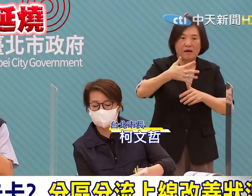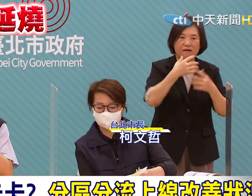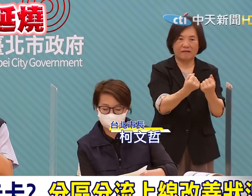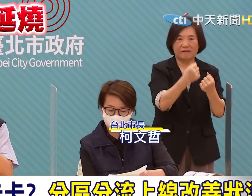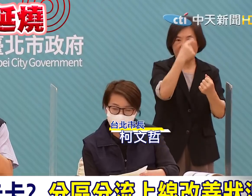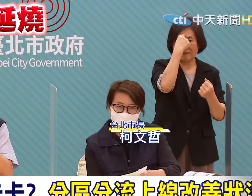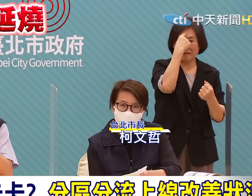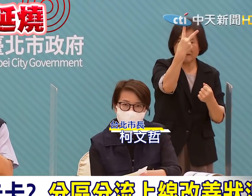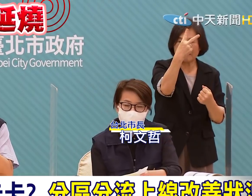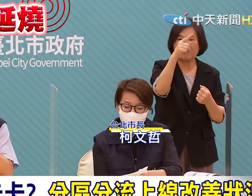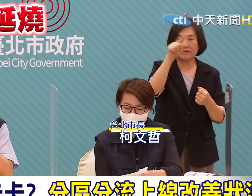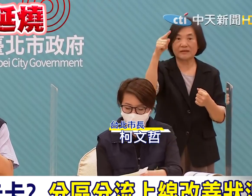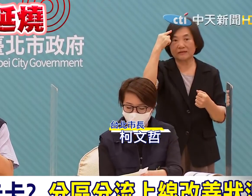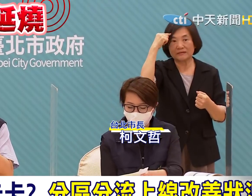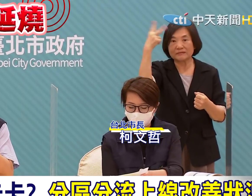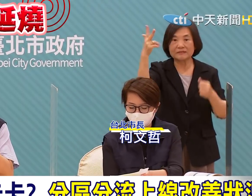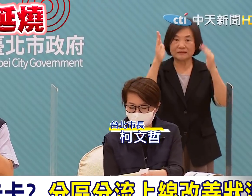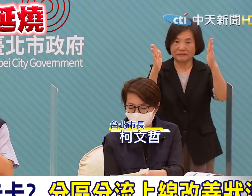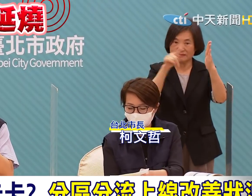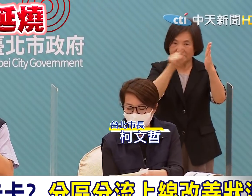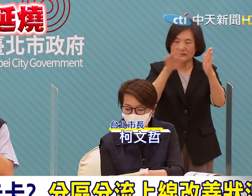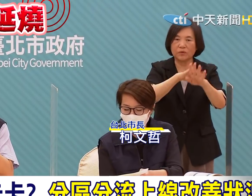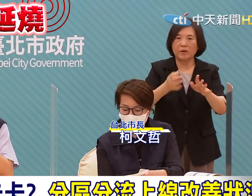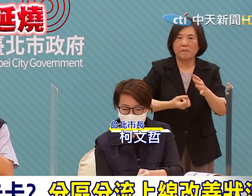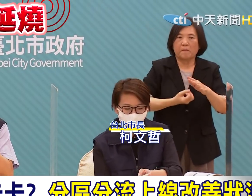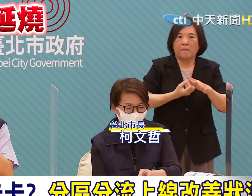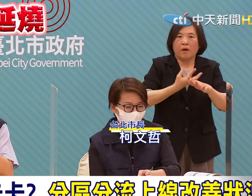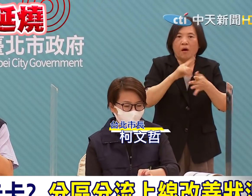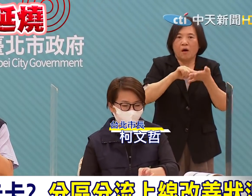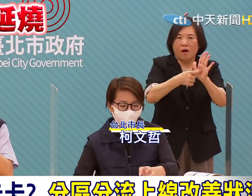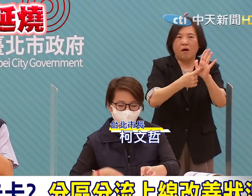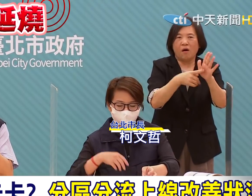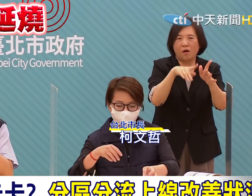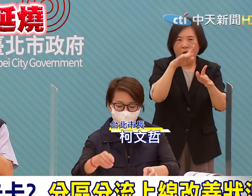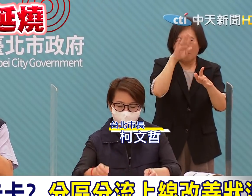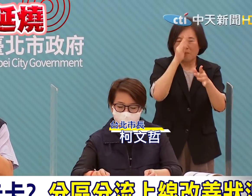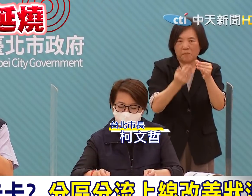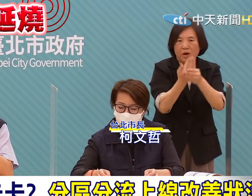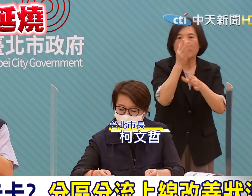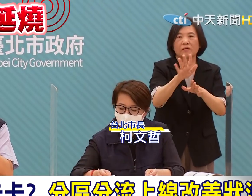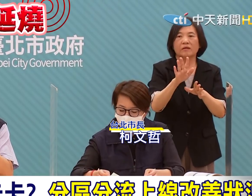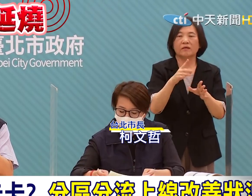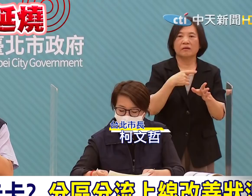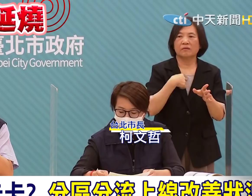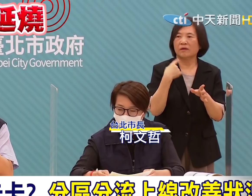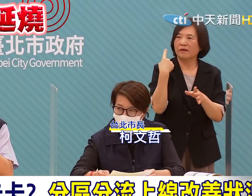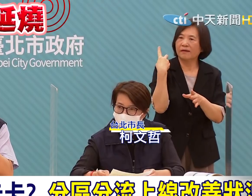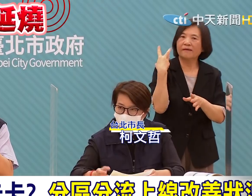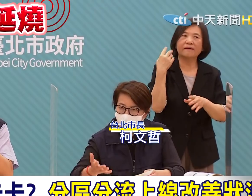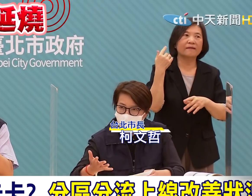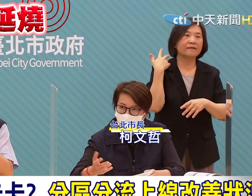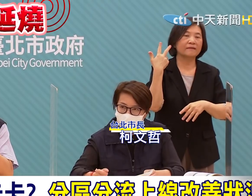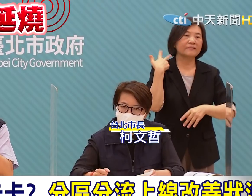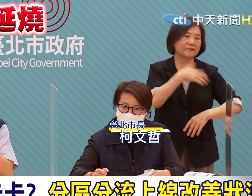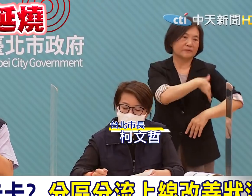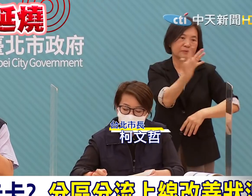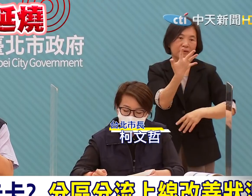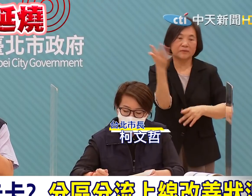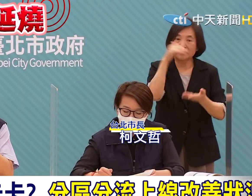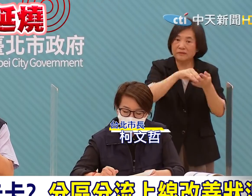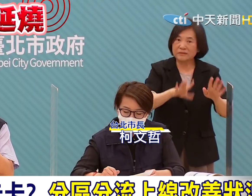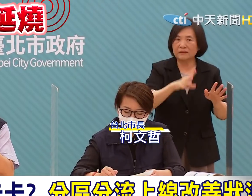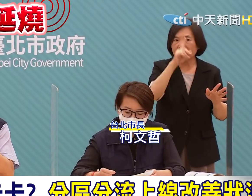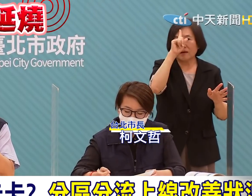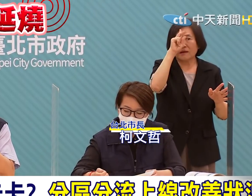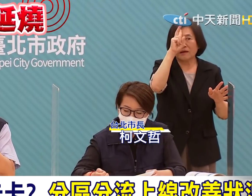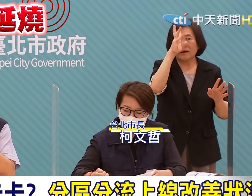2到7天才发病，所以坦白讲从上礼拜五到现在也不过才5、6日，才5天，你知道坦